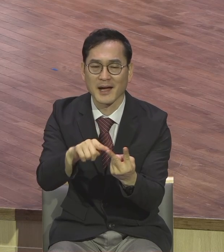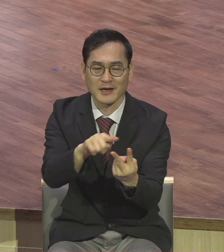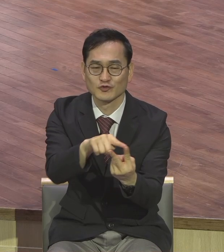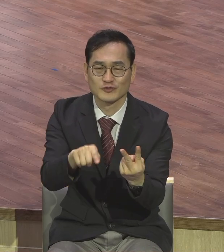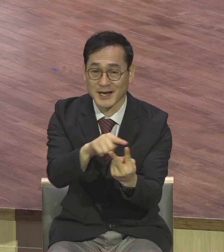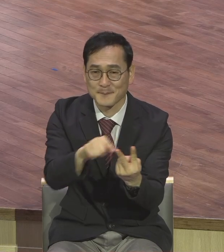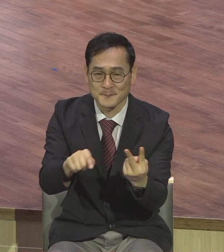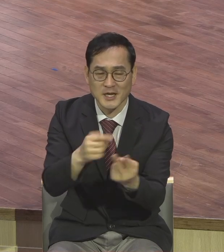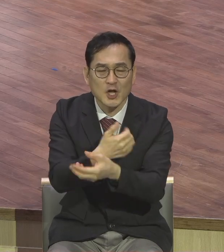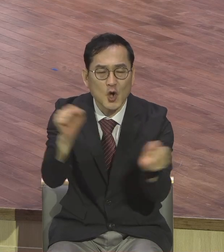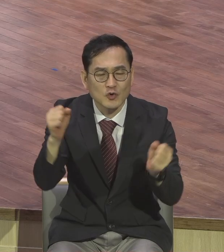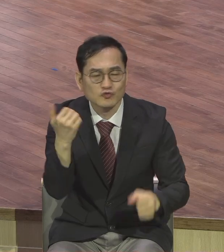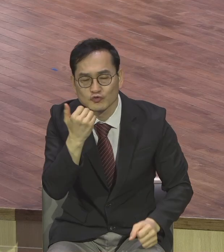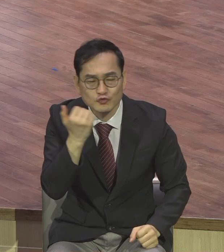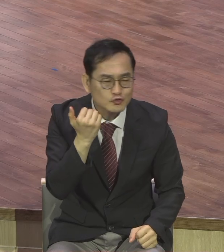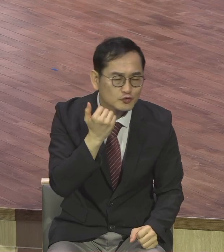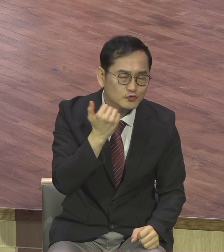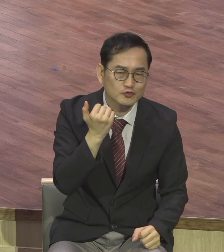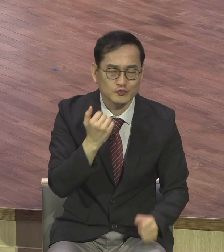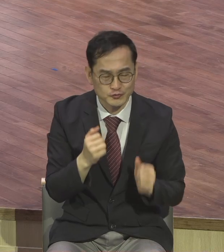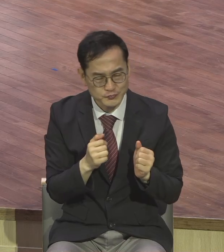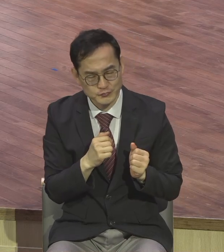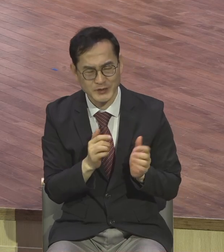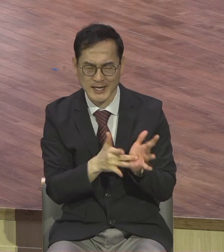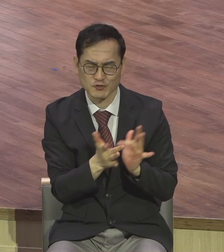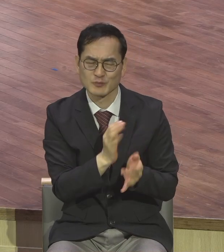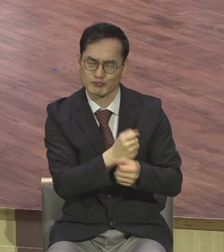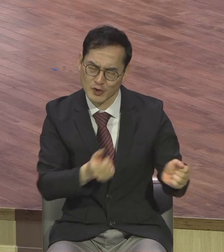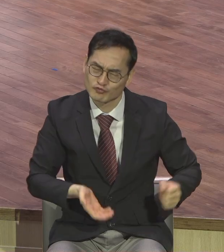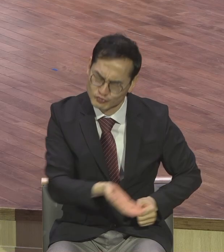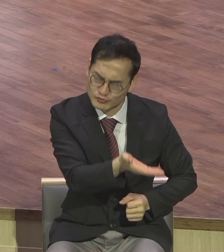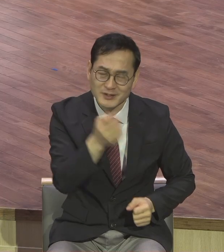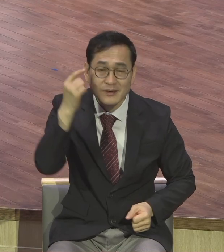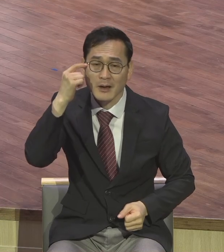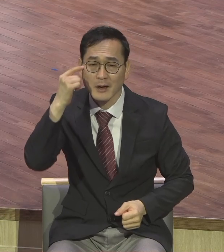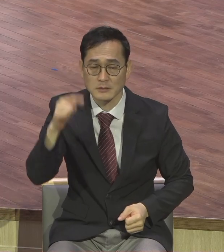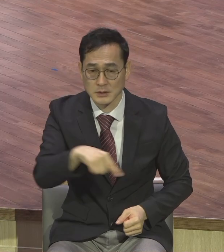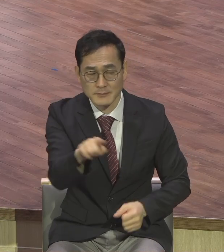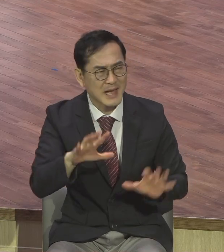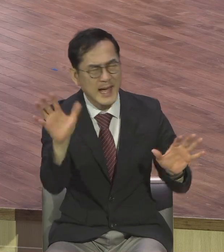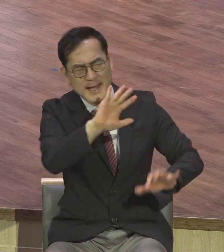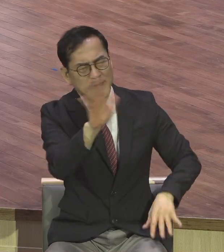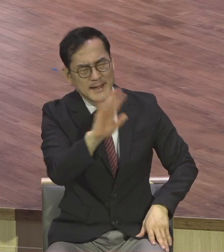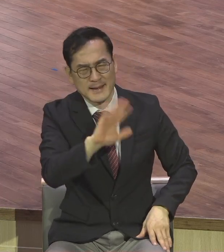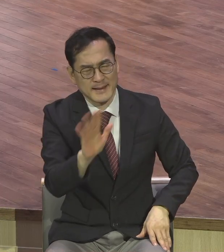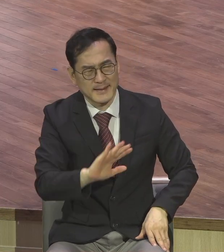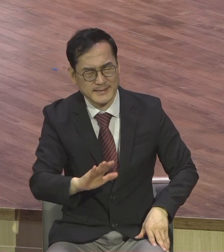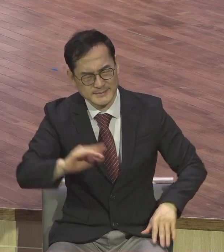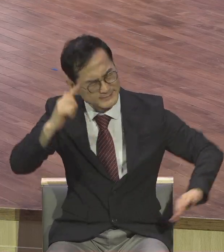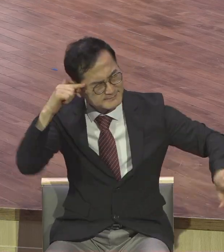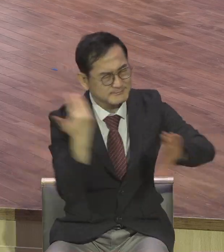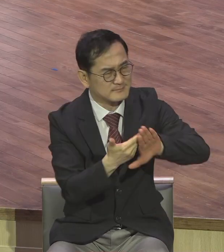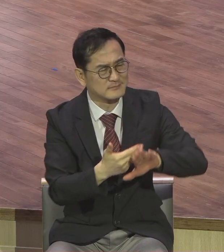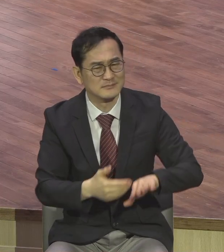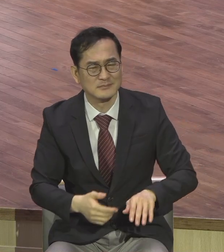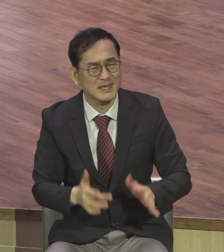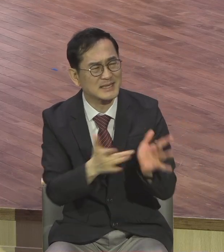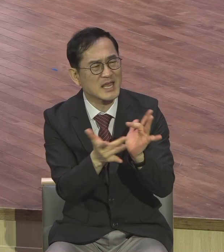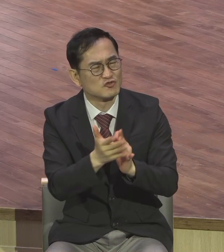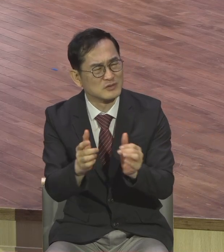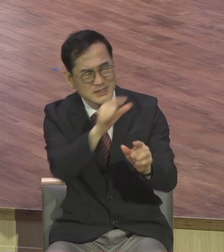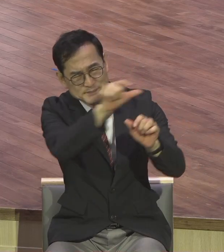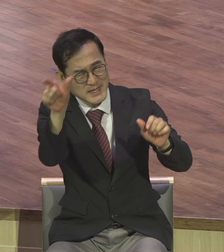바나바는 풀어줘 예수를 십자가에 달게 하라. 군중들이 막 부르짖는 소리입니다.